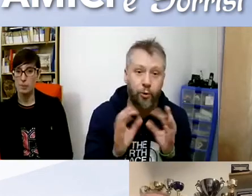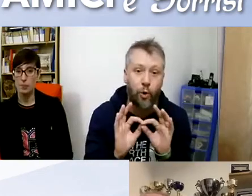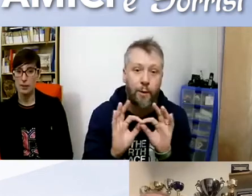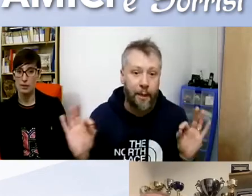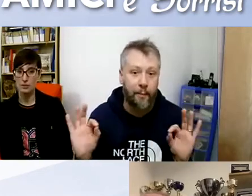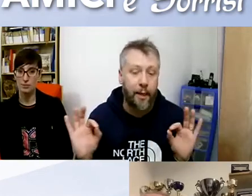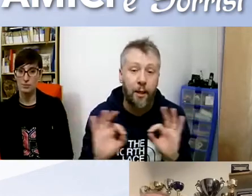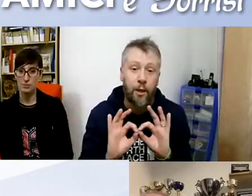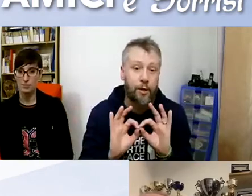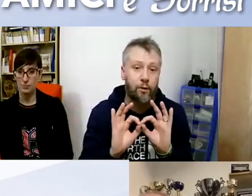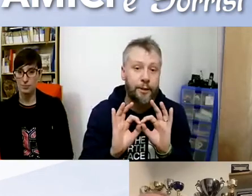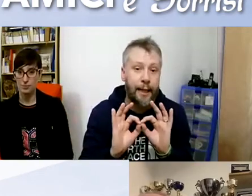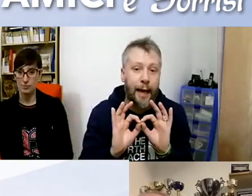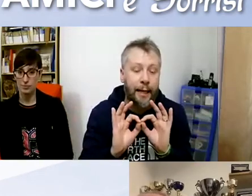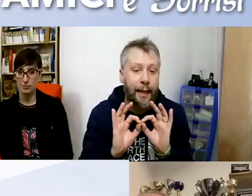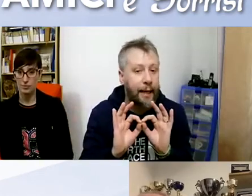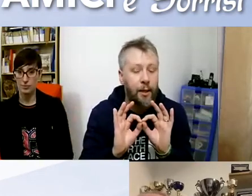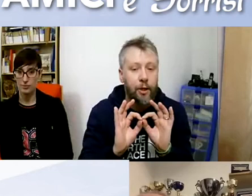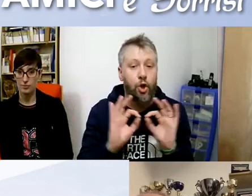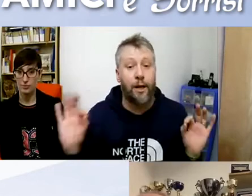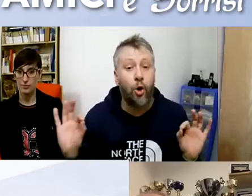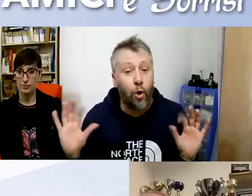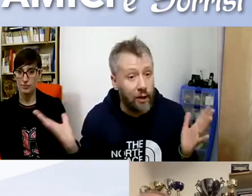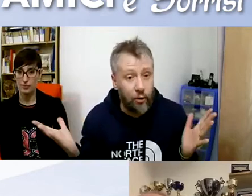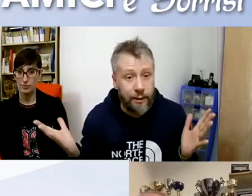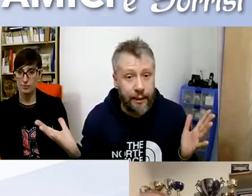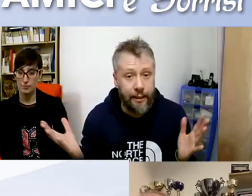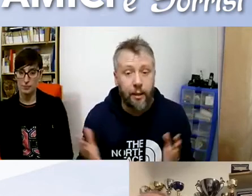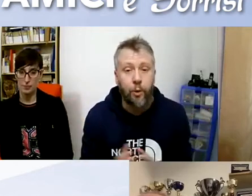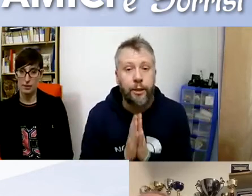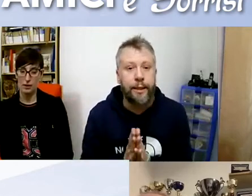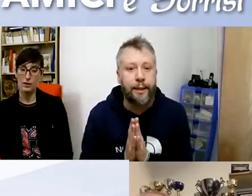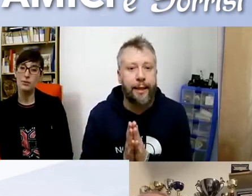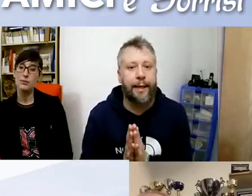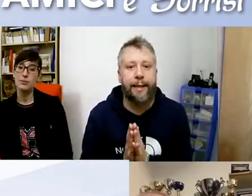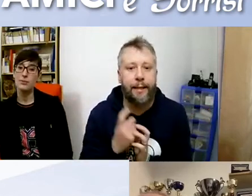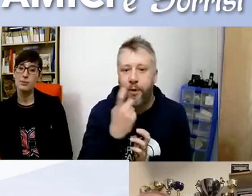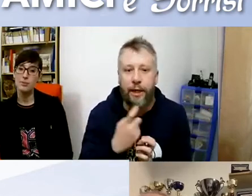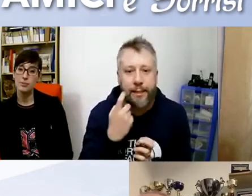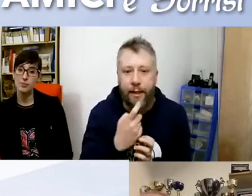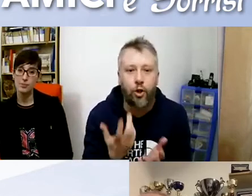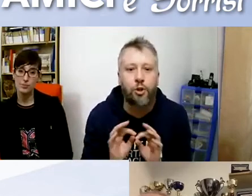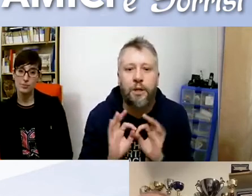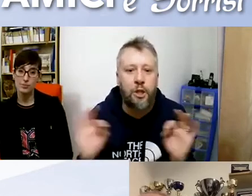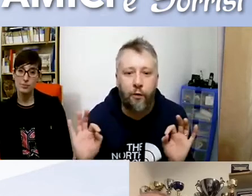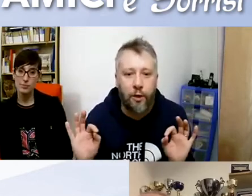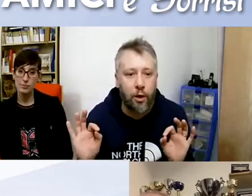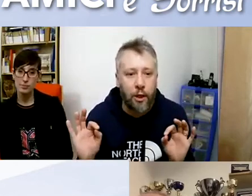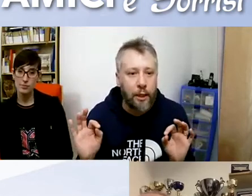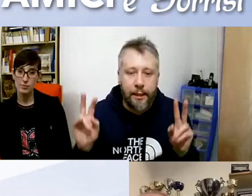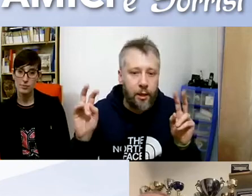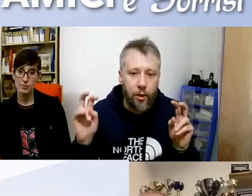perché appunto come prima, questo vuol dire anche non ancora vuol dire. Quindi esatto. Capisci che se io non